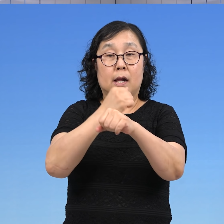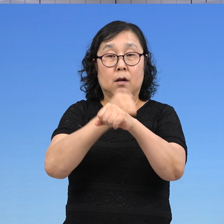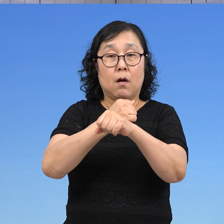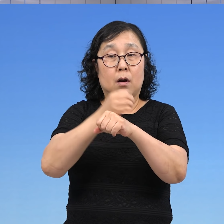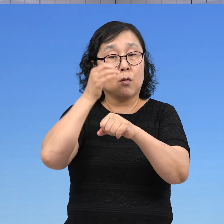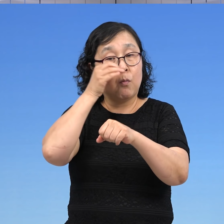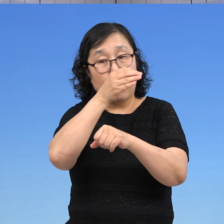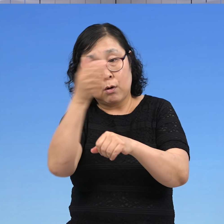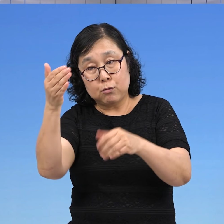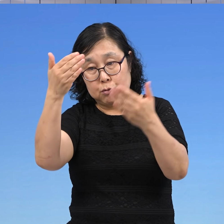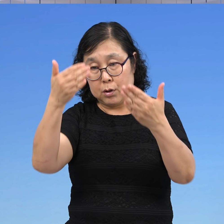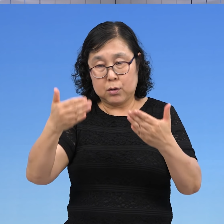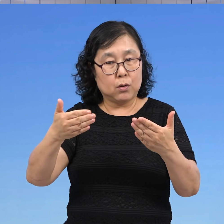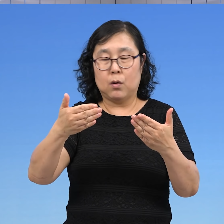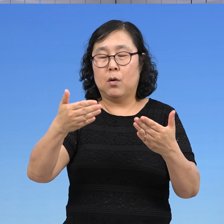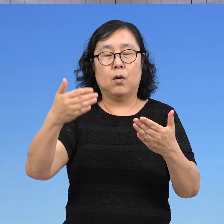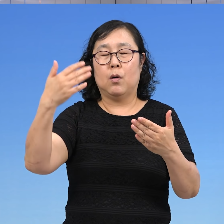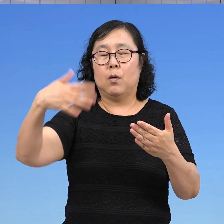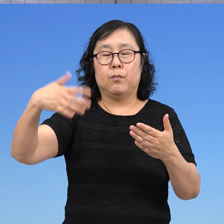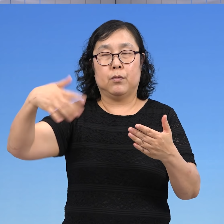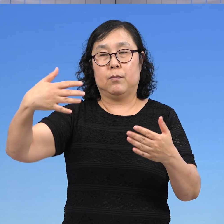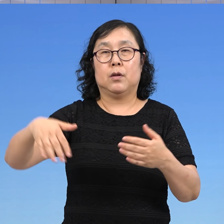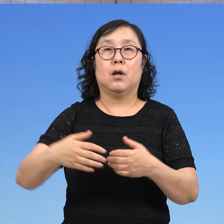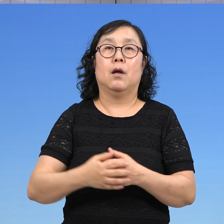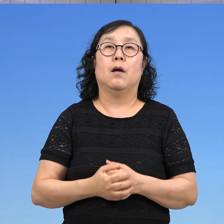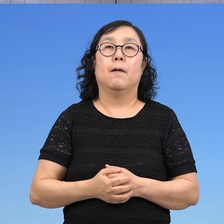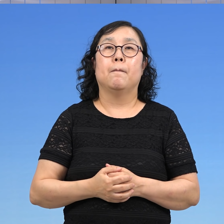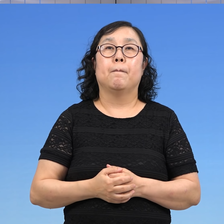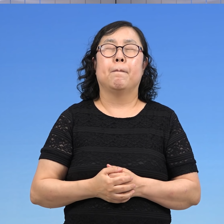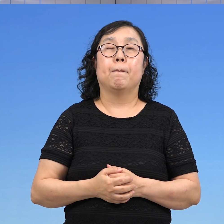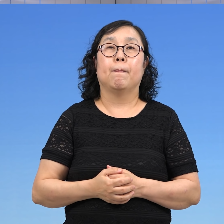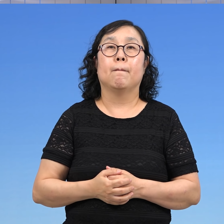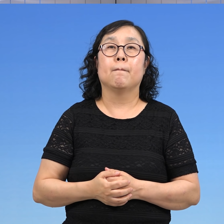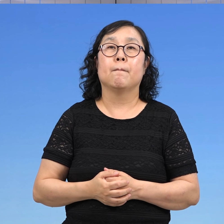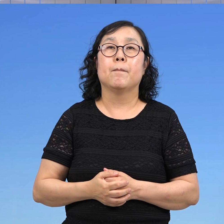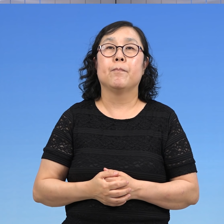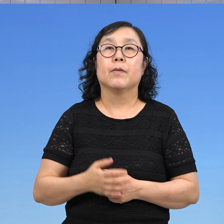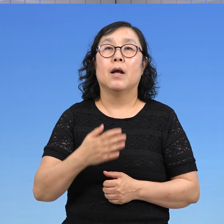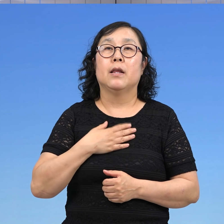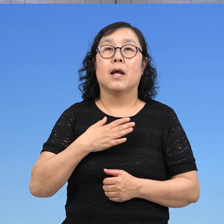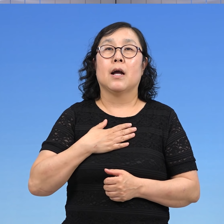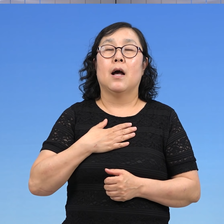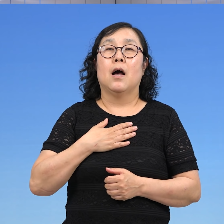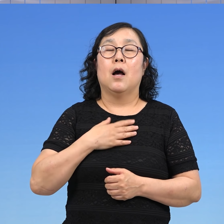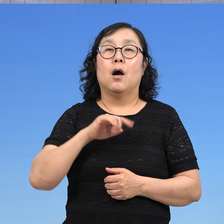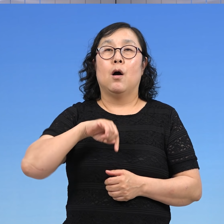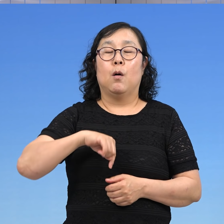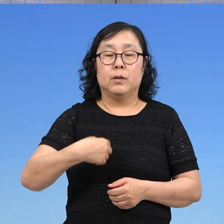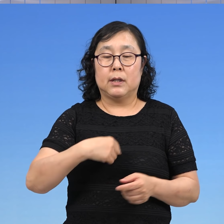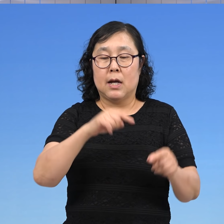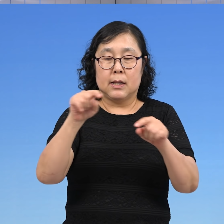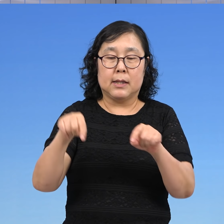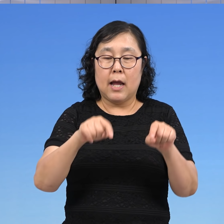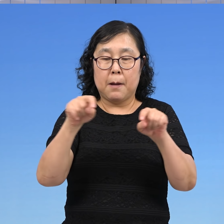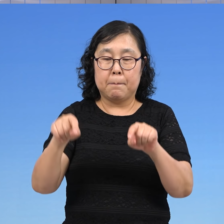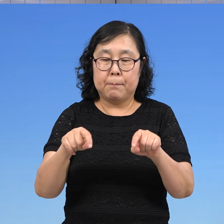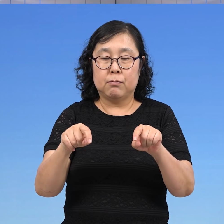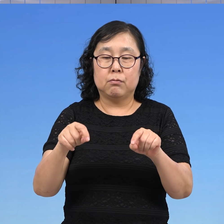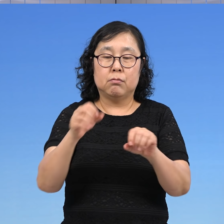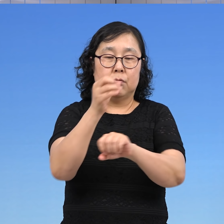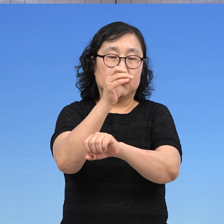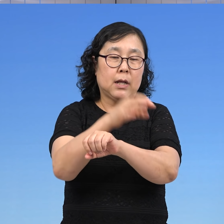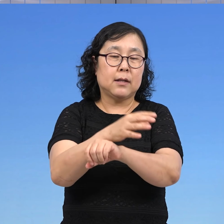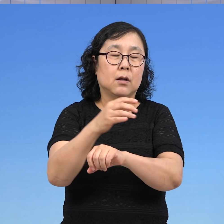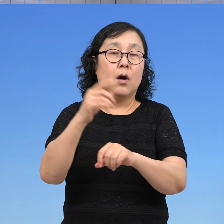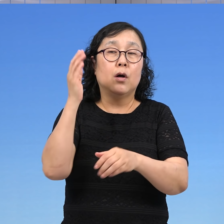뭐 그런 감아도 보여 주신 거 없습니다 옥한흠 목사님은 제가 뭐 어떻게 합니까 조언자 서 테이프 사가지고 설교 절 어떤